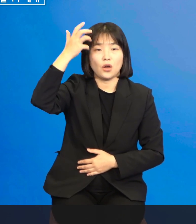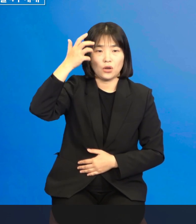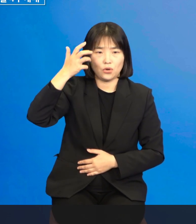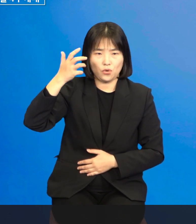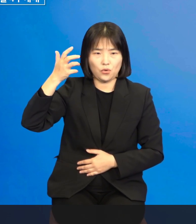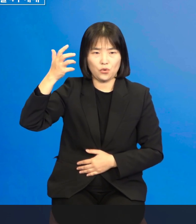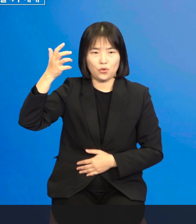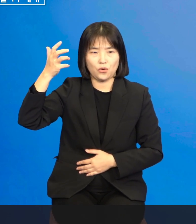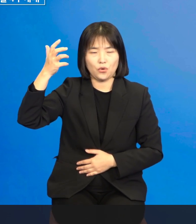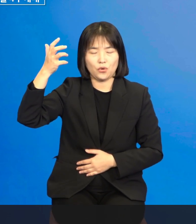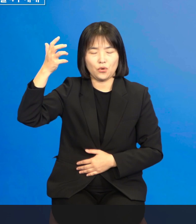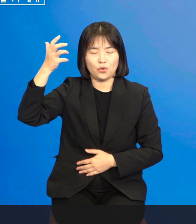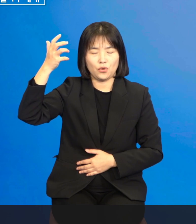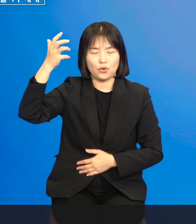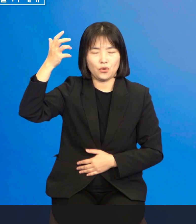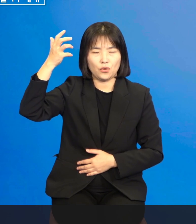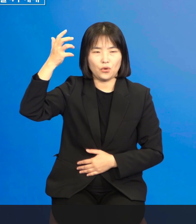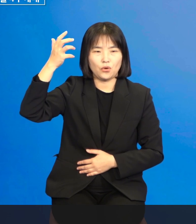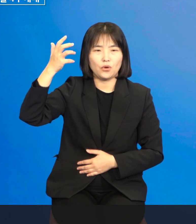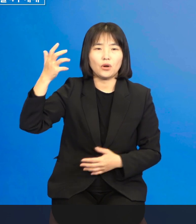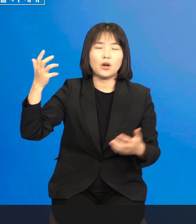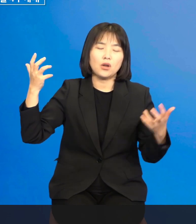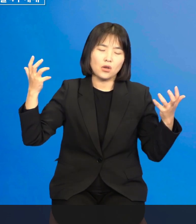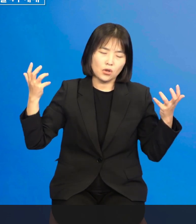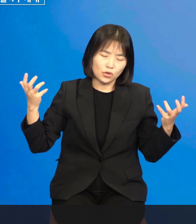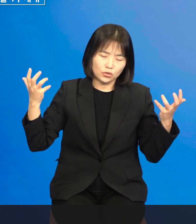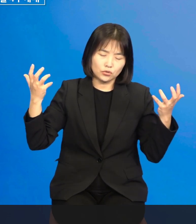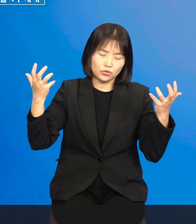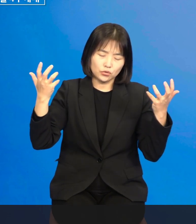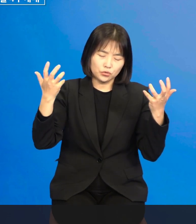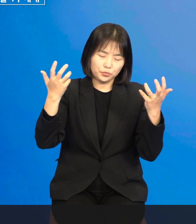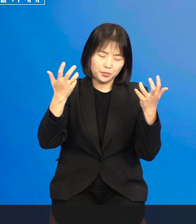내 영 성령으로 충만하게 하소서.